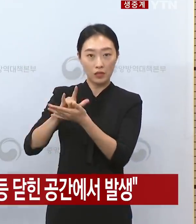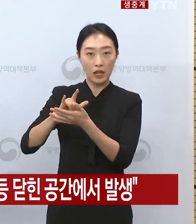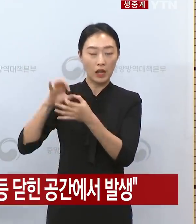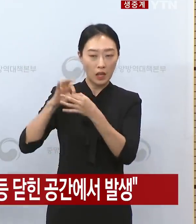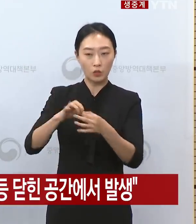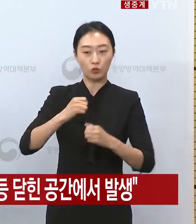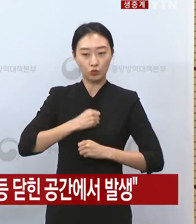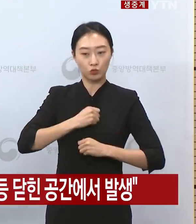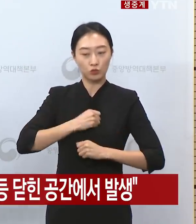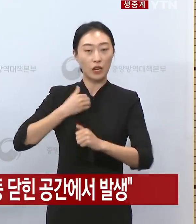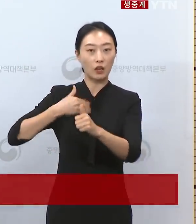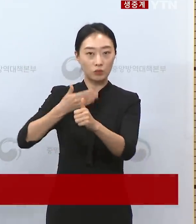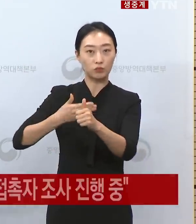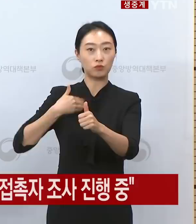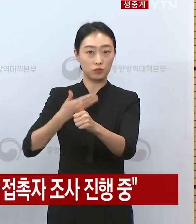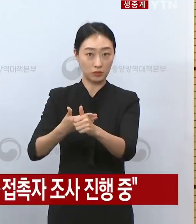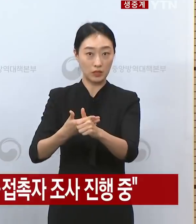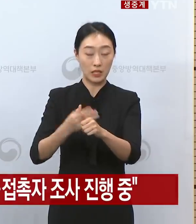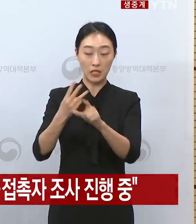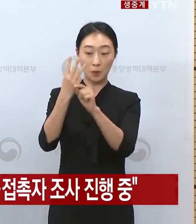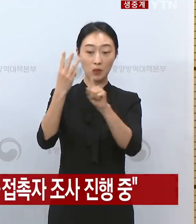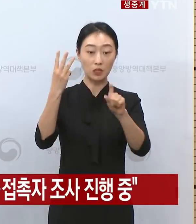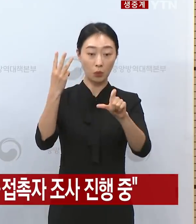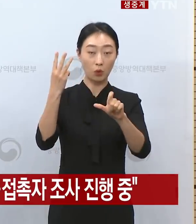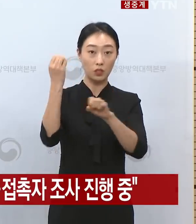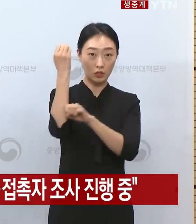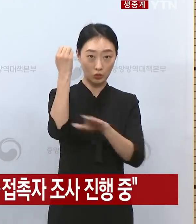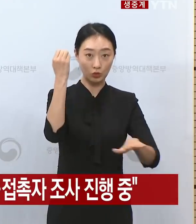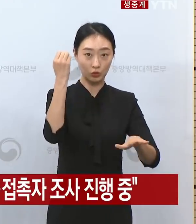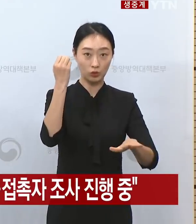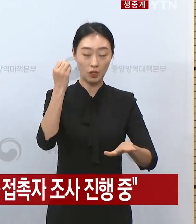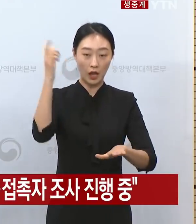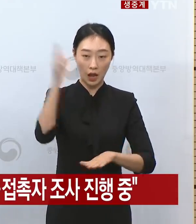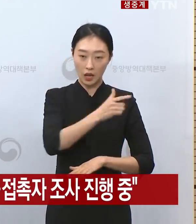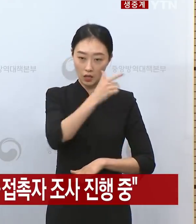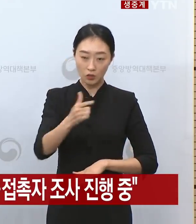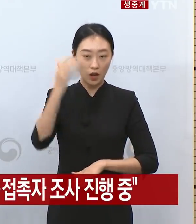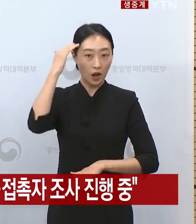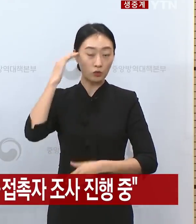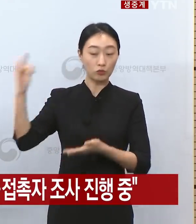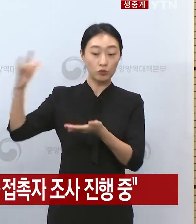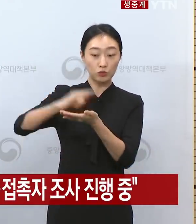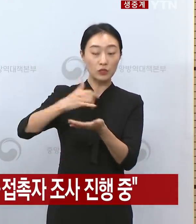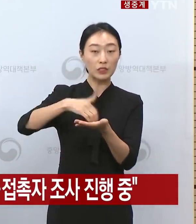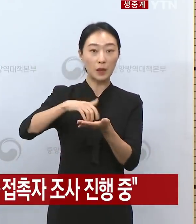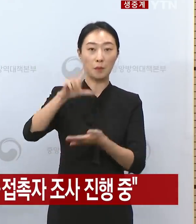주의를 당부드립니다. 3월 15일 기준으로 1일 국내 전체 입국자는